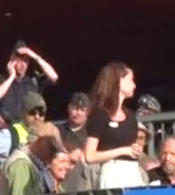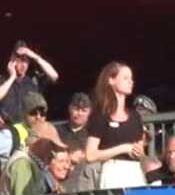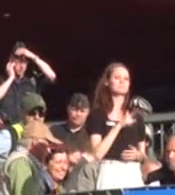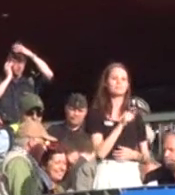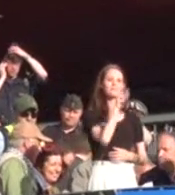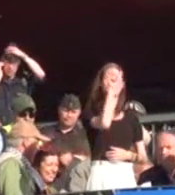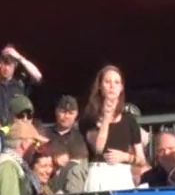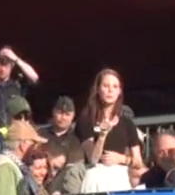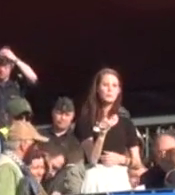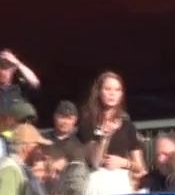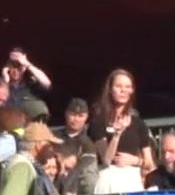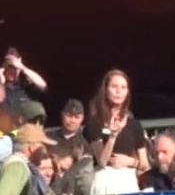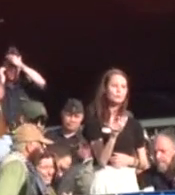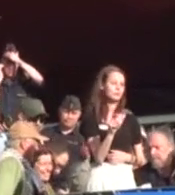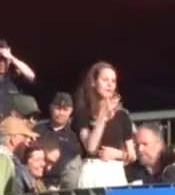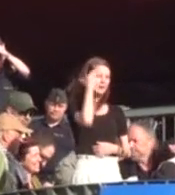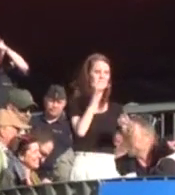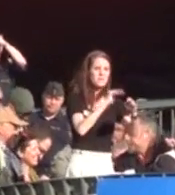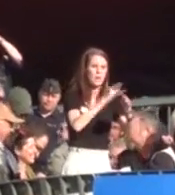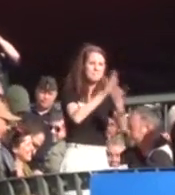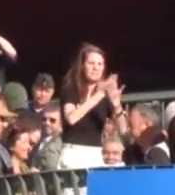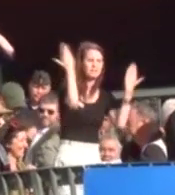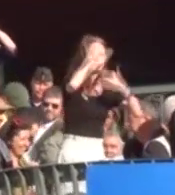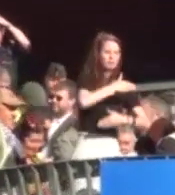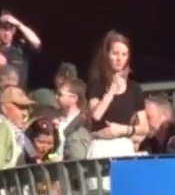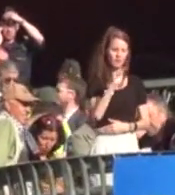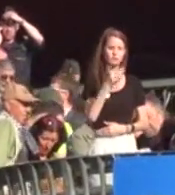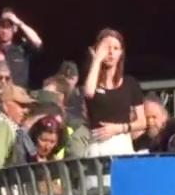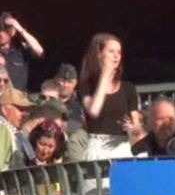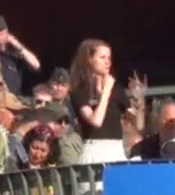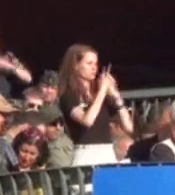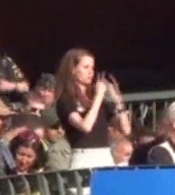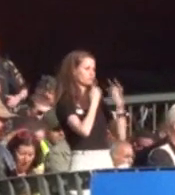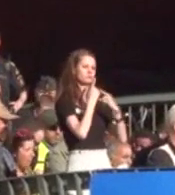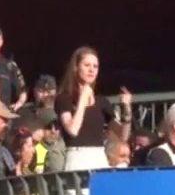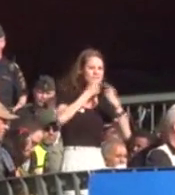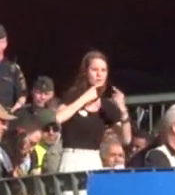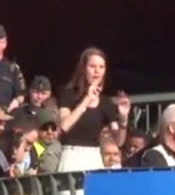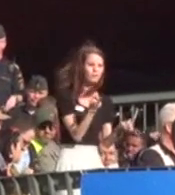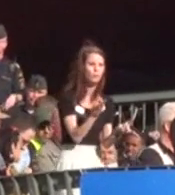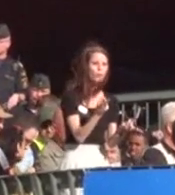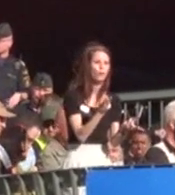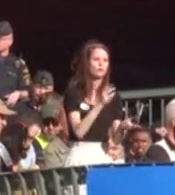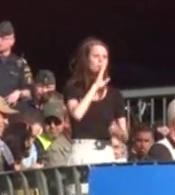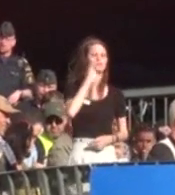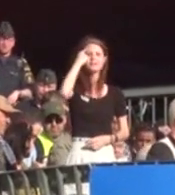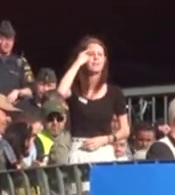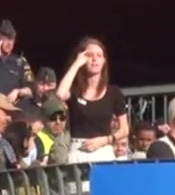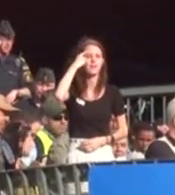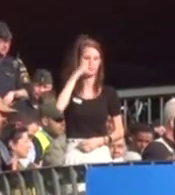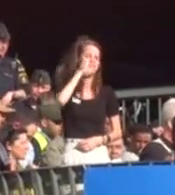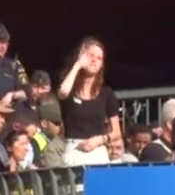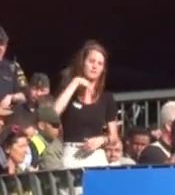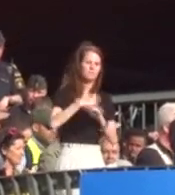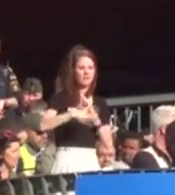Det är en person som man kan väcka mitt i natten och jag kan argumentera oavbrutet utan att ens behöva tänka efter för